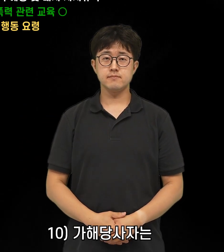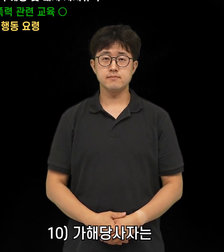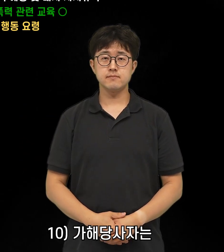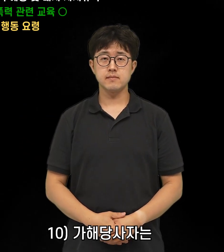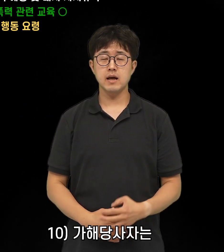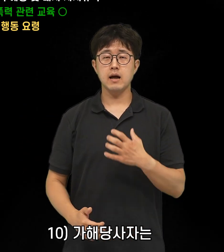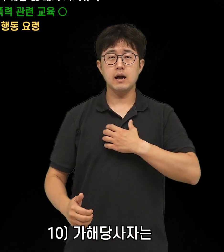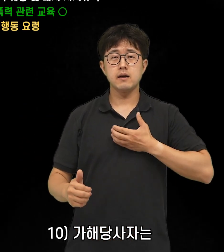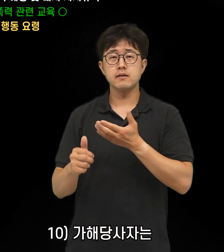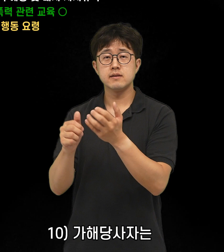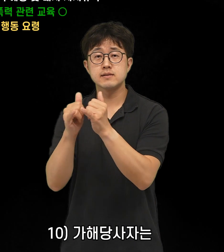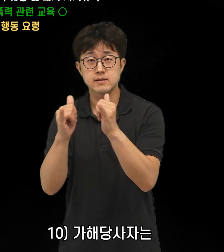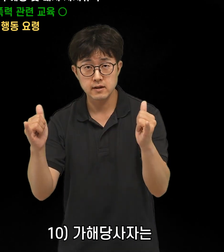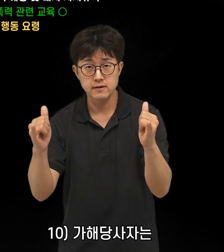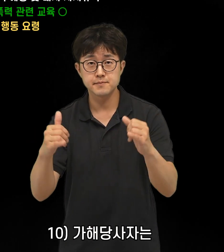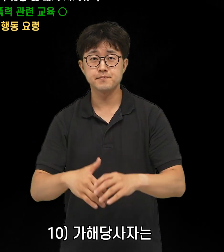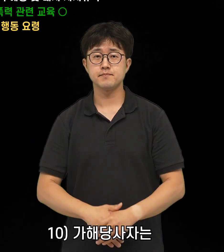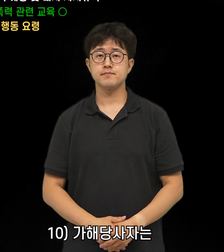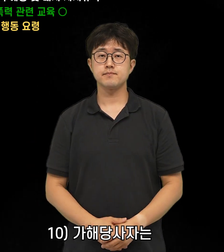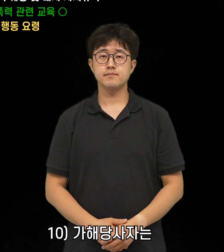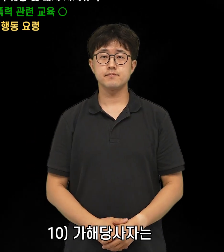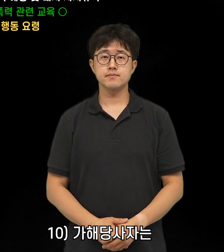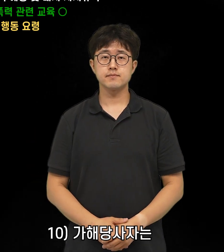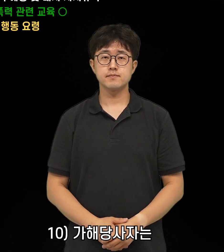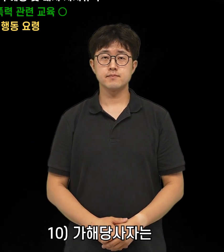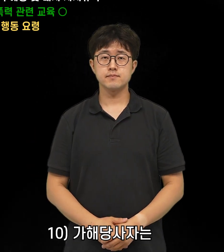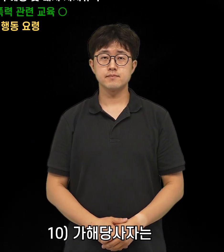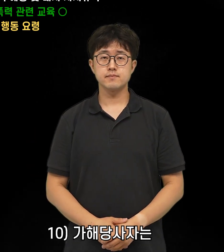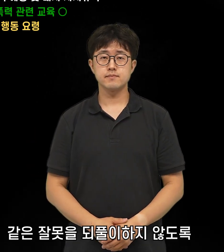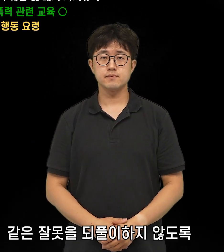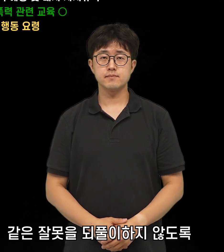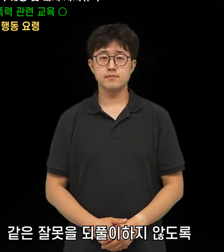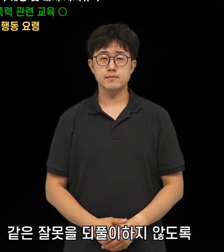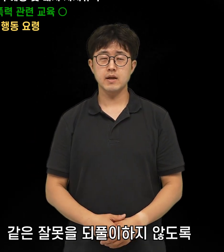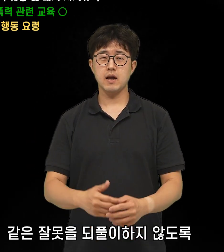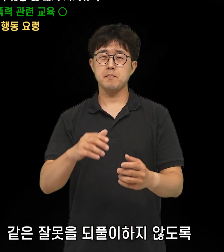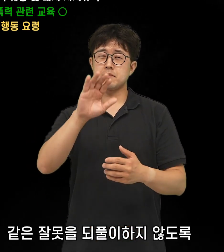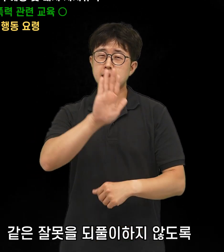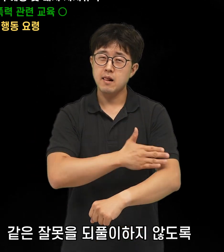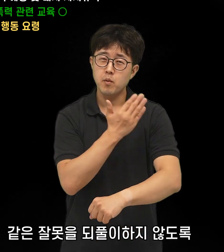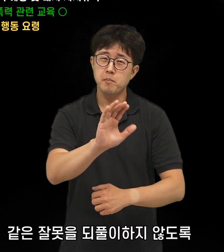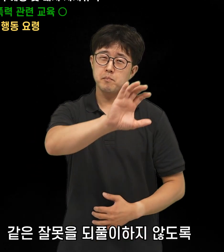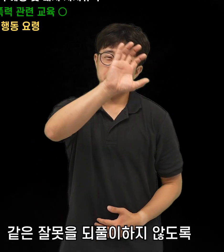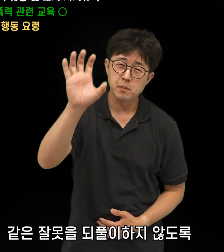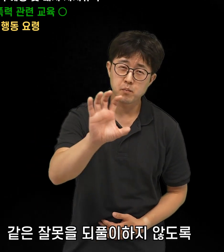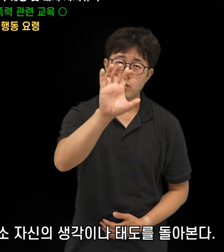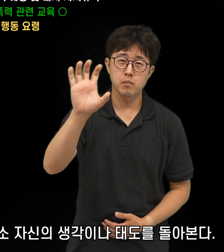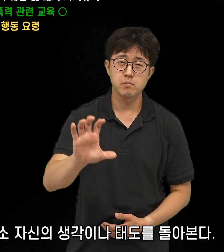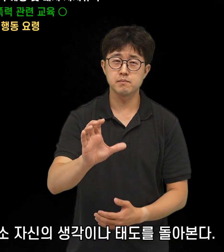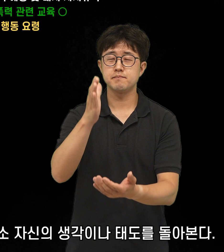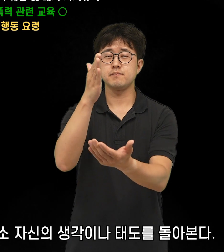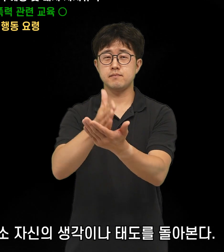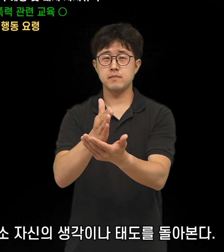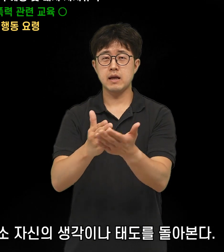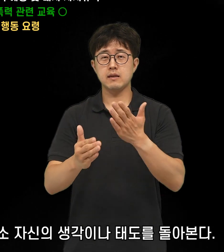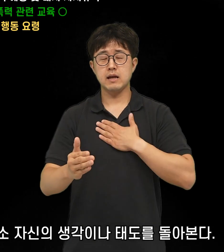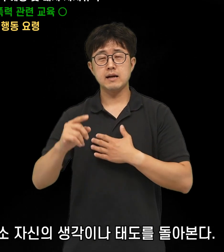10. 가해 당사자는 같은 잘못을 되풀이하지 않도록 평소 자신의 생각이나